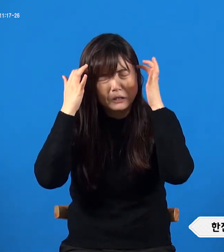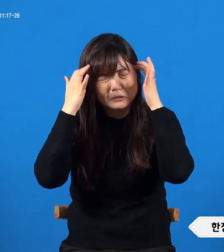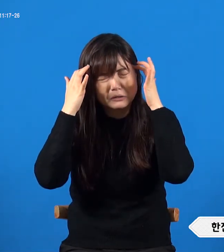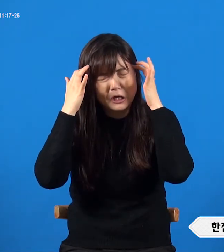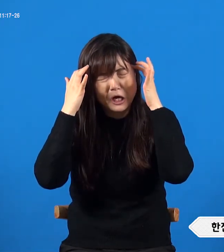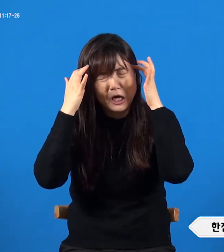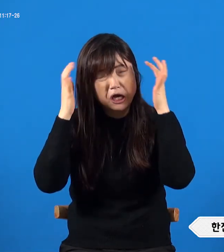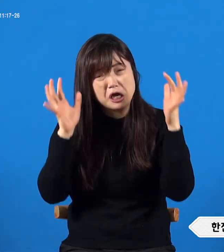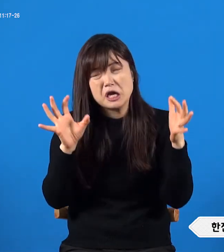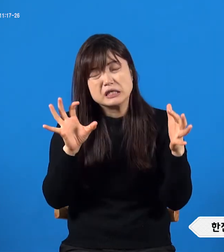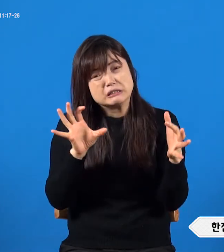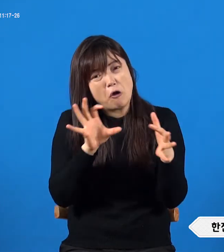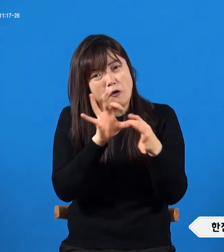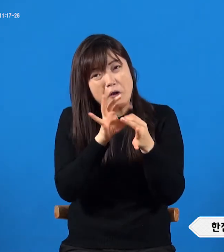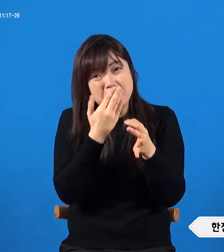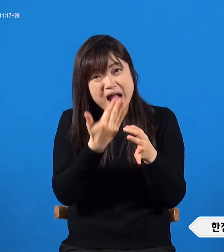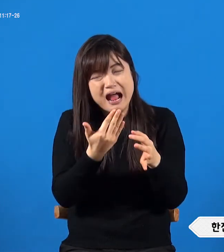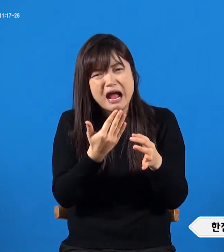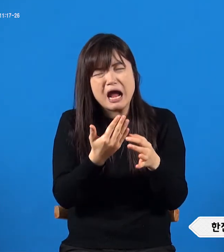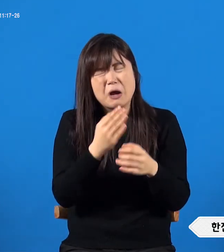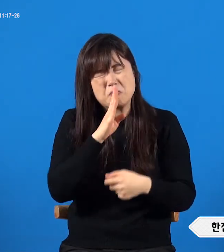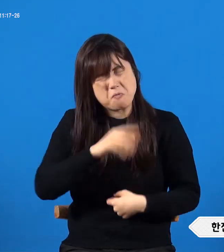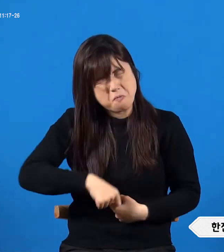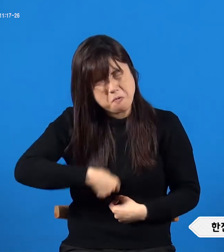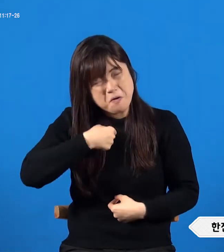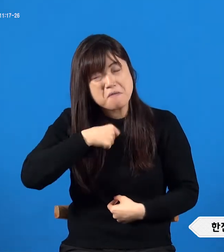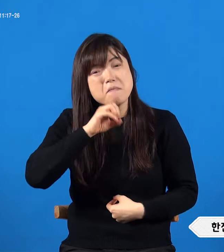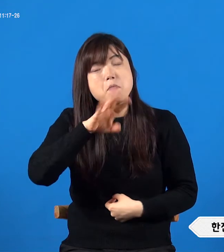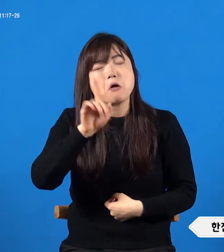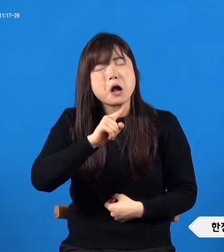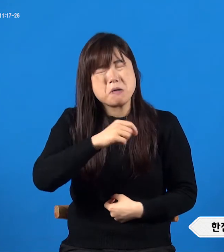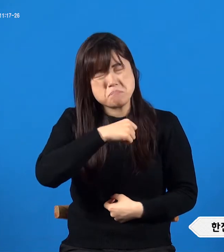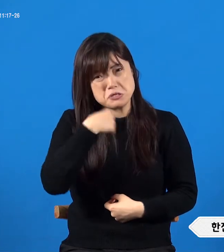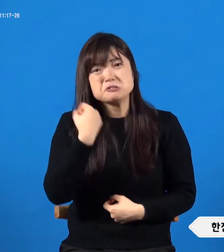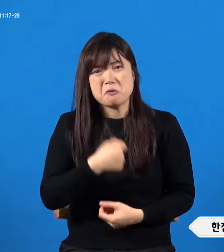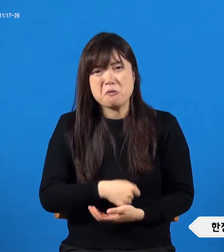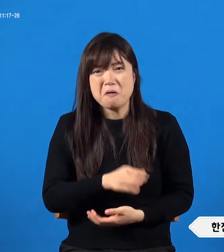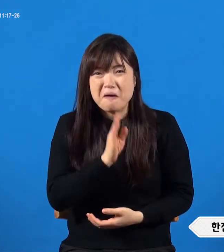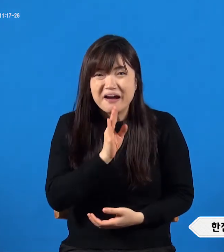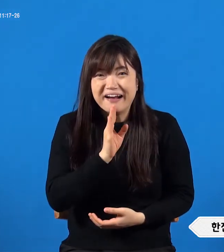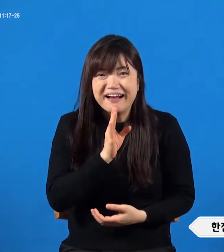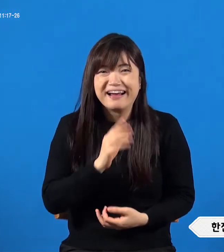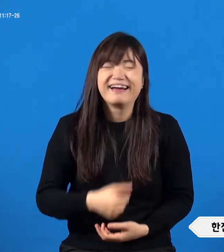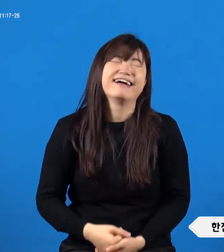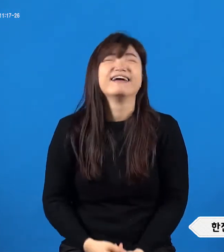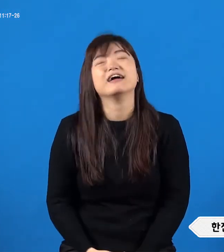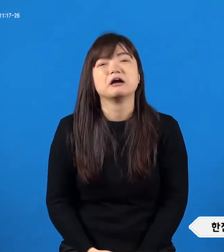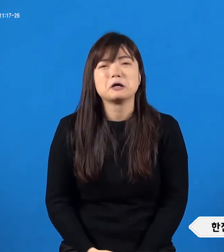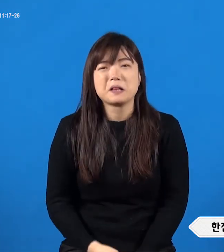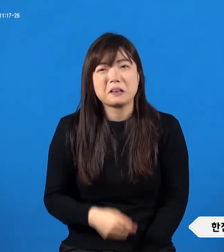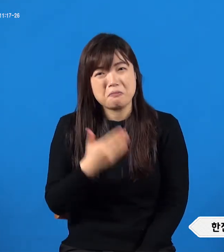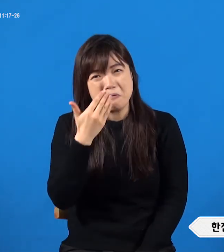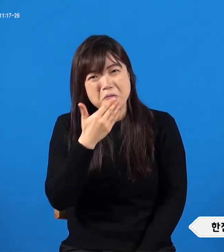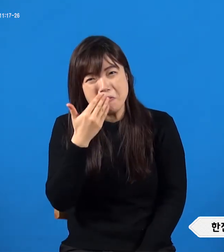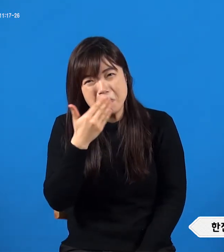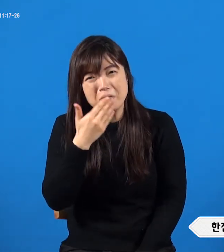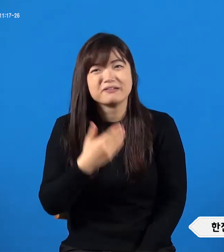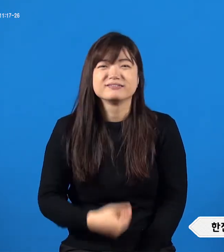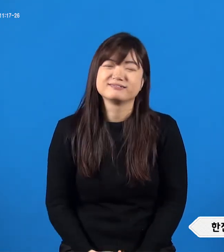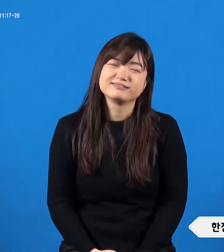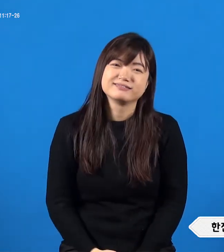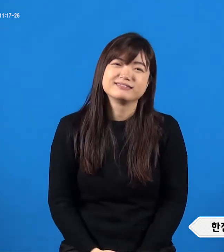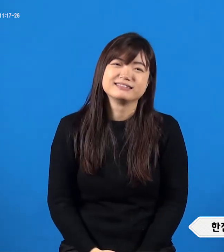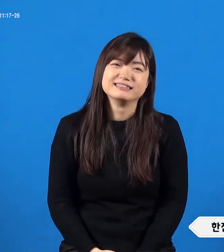고난 받으셨지, 그게 연결이 잘 됩니까? 솔직히 말해서 맛만 좋지 않습니까? 예? 달콤하지